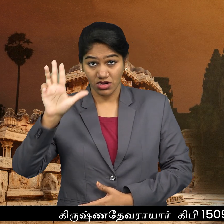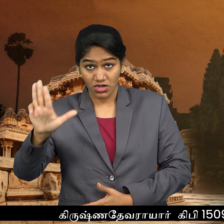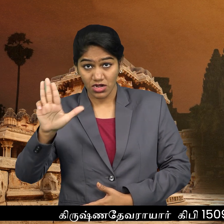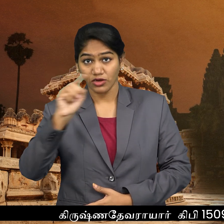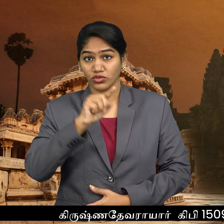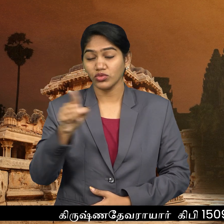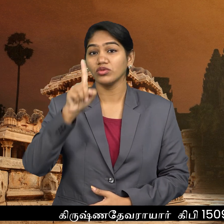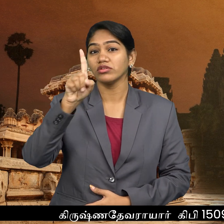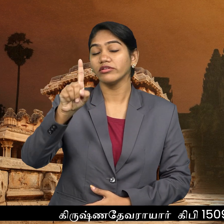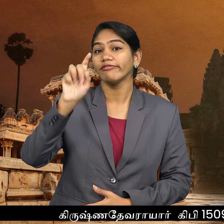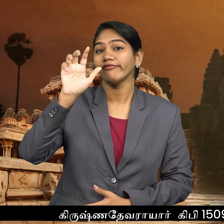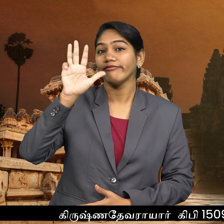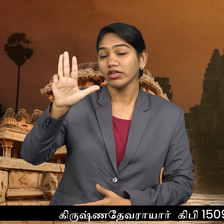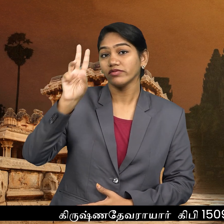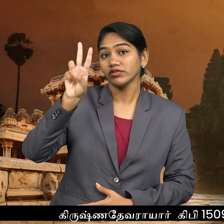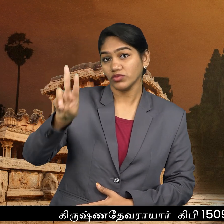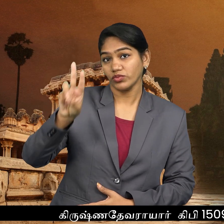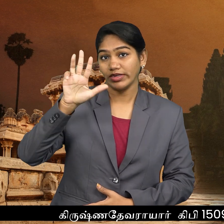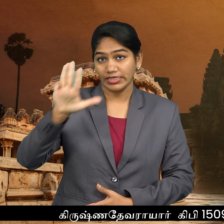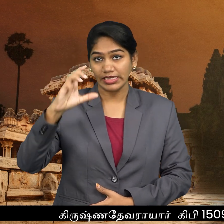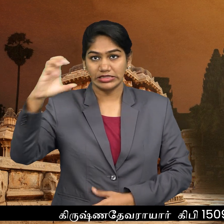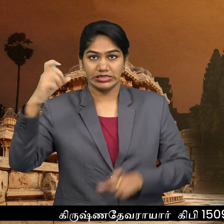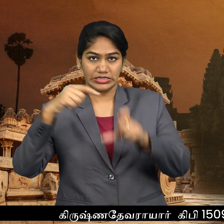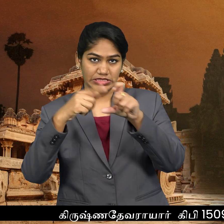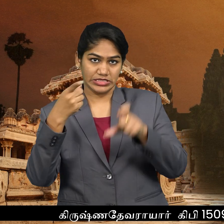1529 வரை ஆட்சி செய்தார்